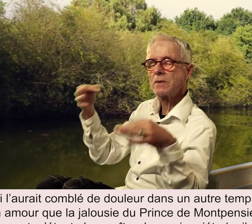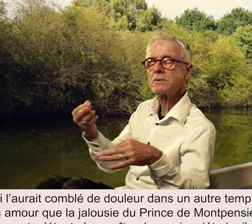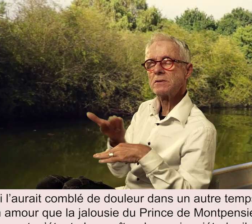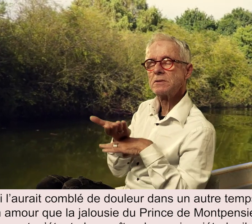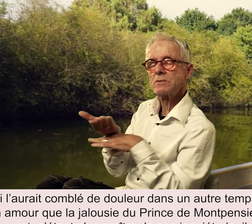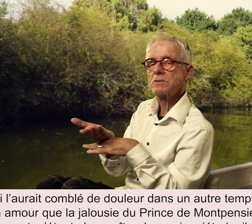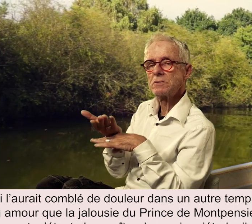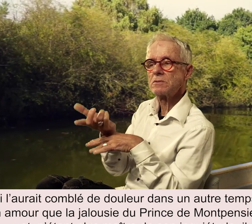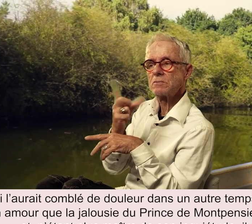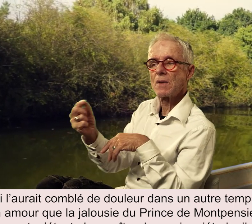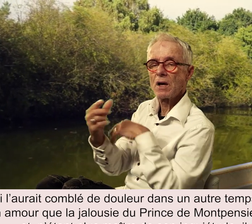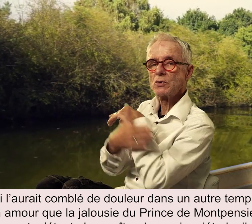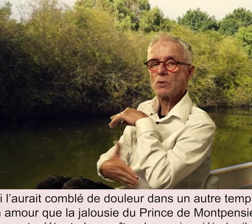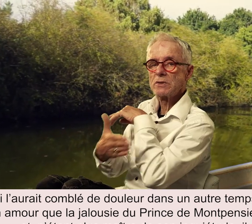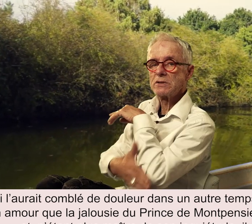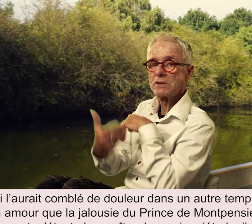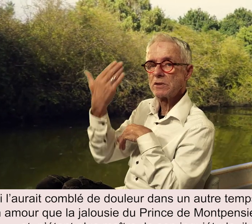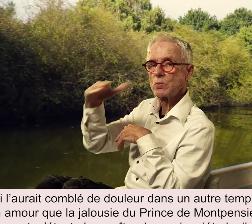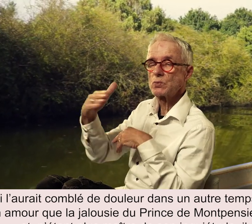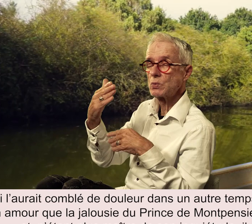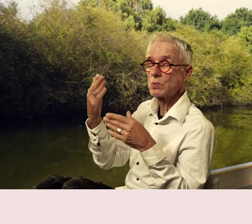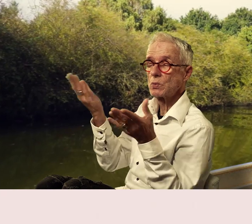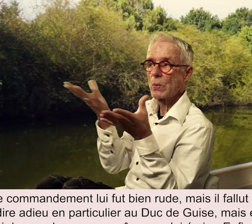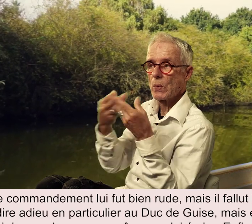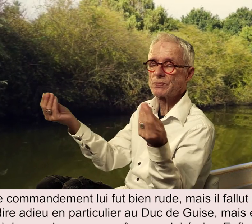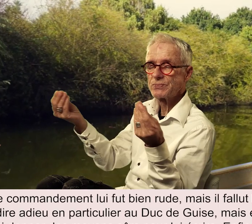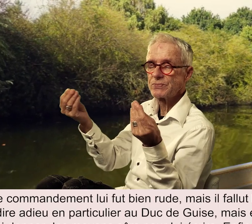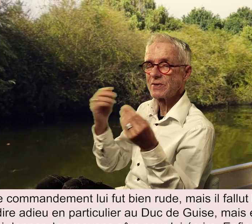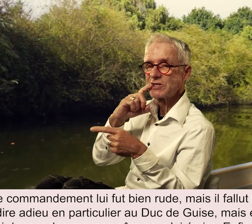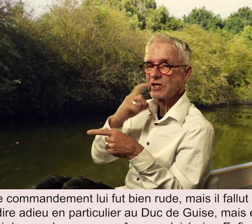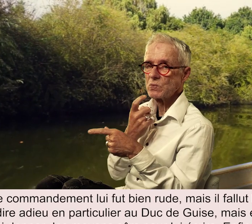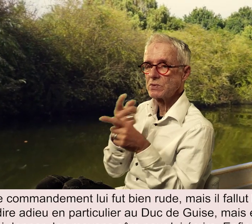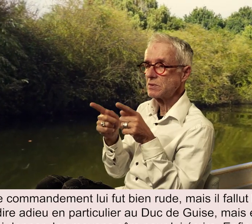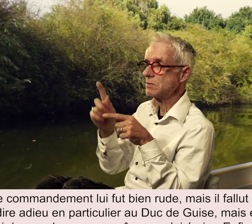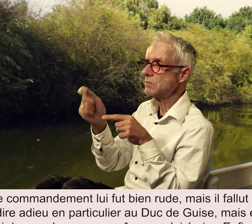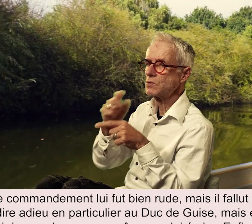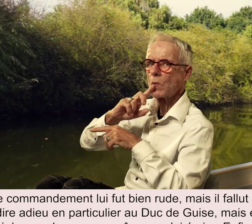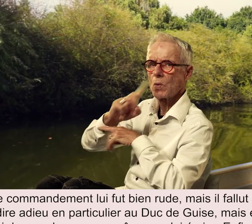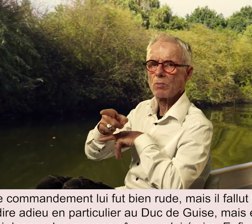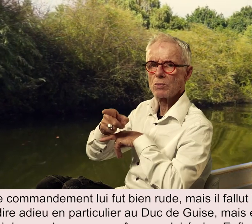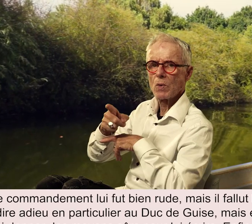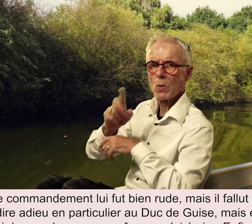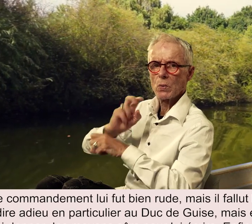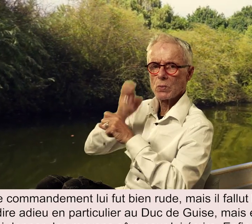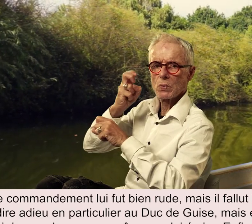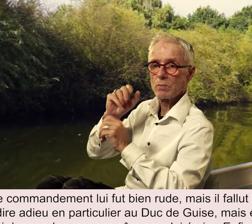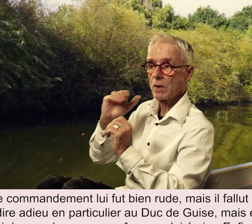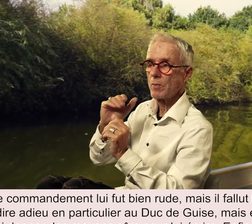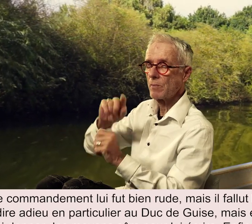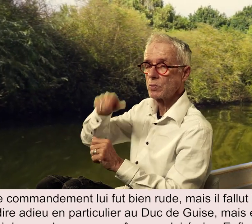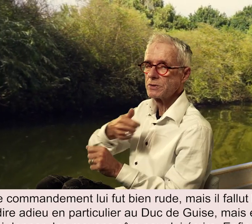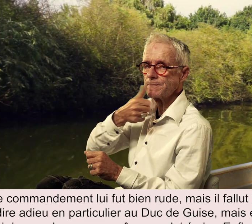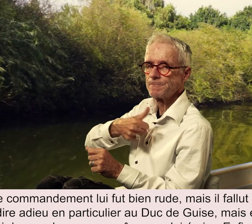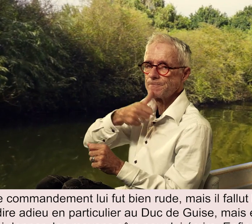s'en aller à Champigny pour se guérir de ses soupçons. Ce commandement lui fut bien rude, mais il fallut